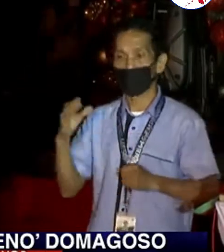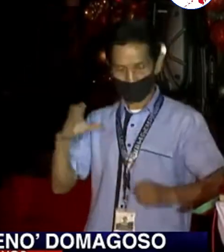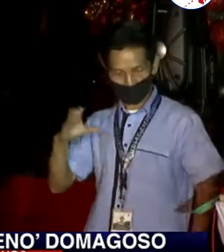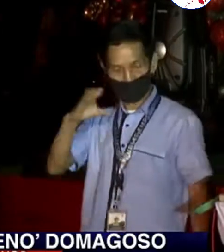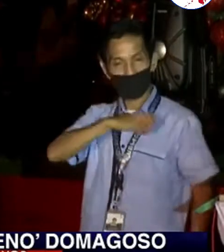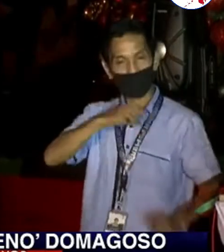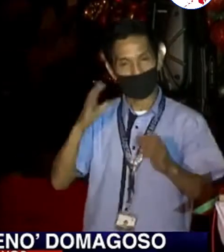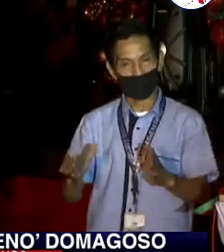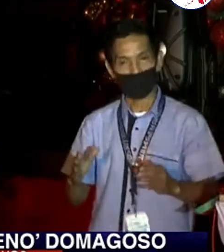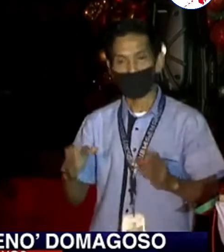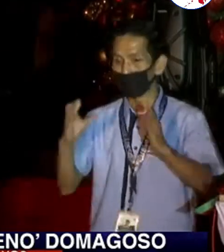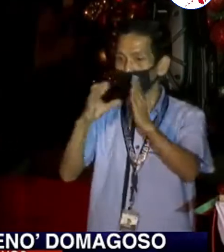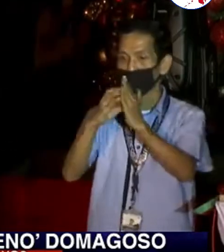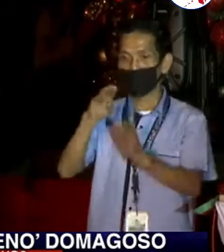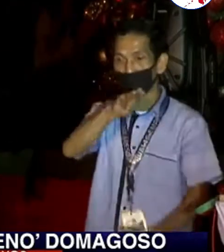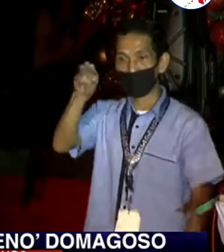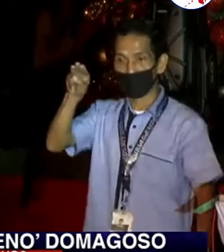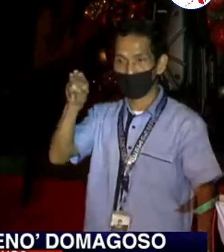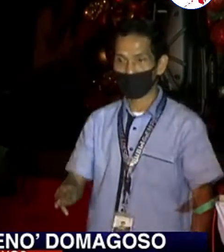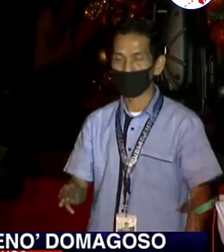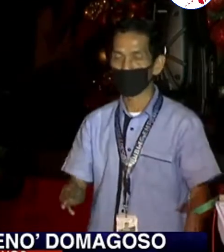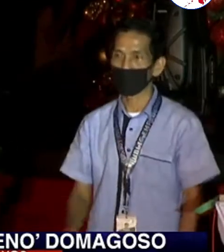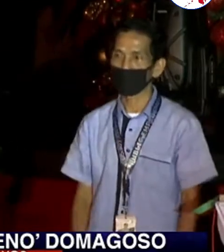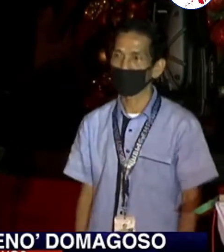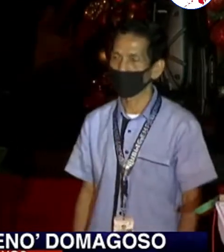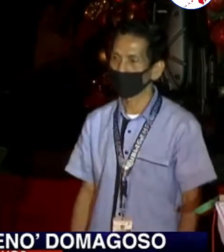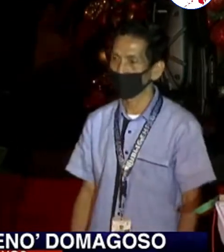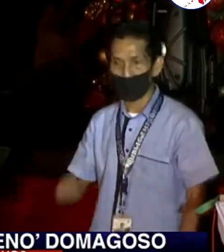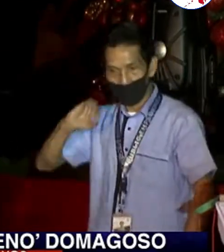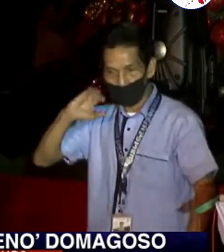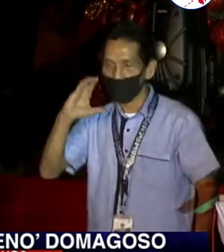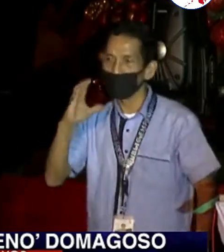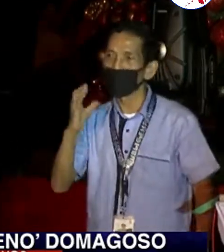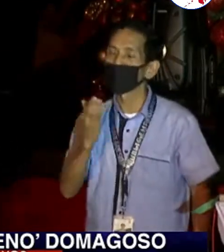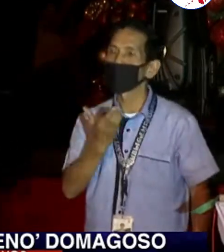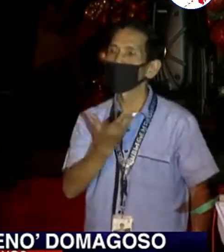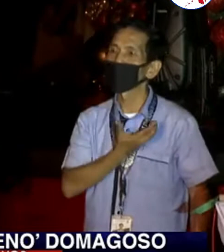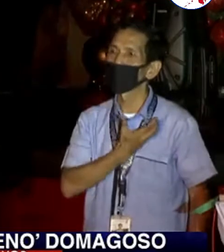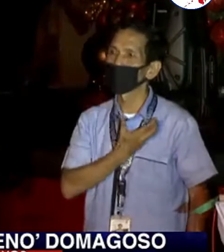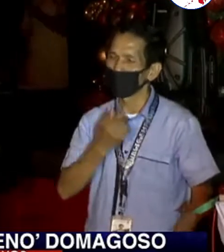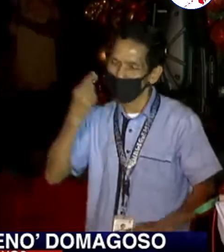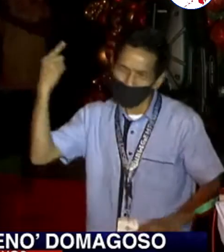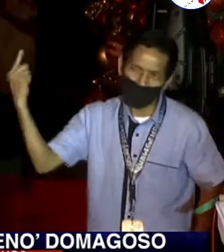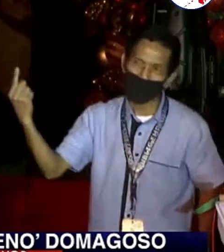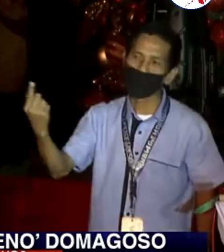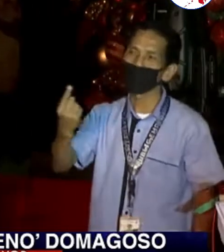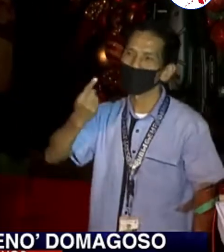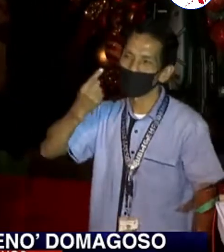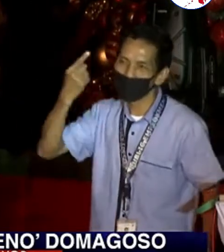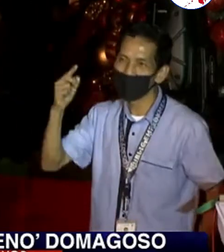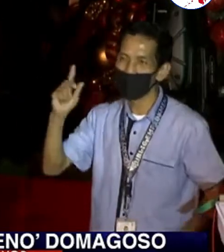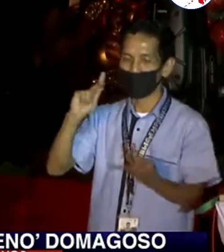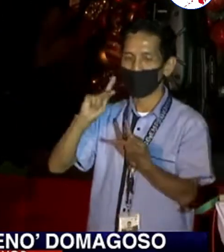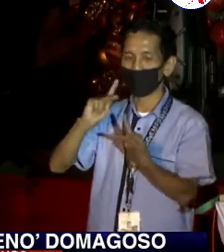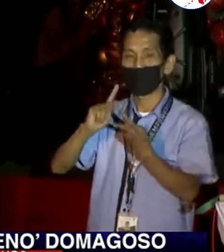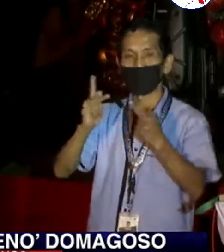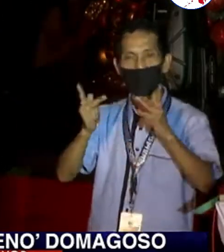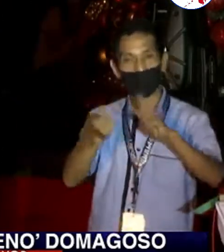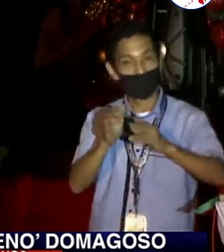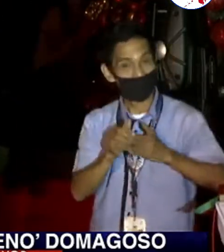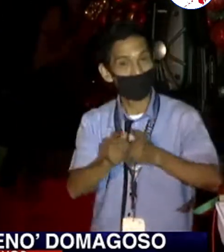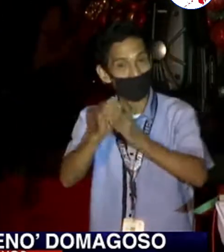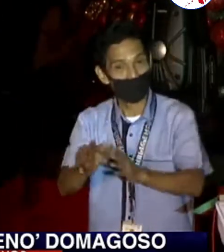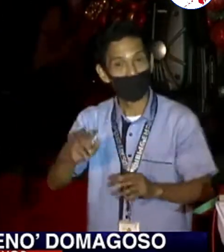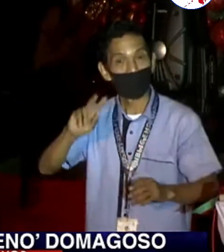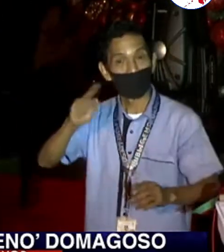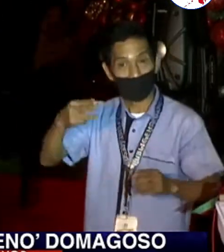konsehal ng lungsod ng Maynila na aming laging kapartner na pinamumunuan